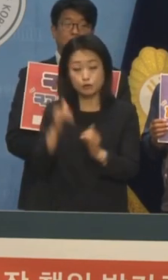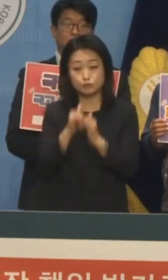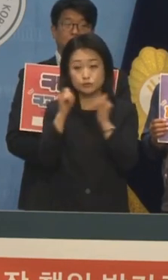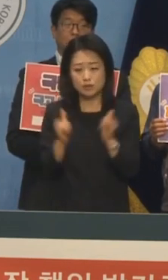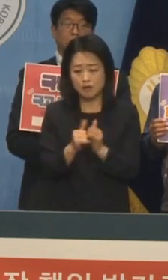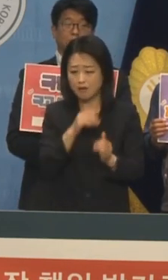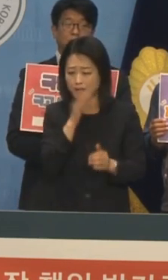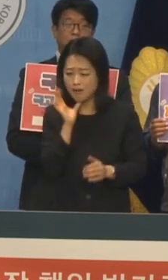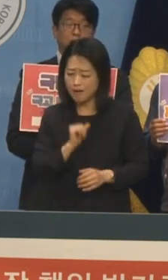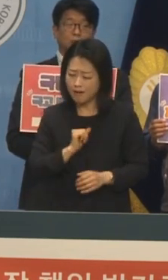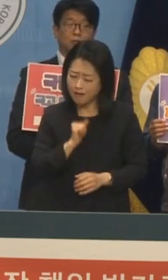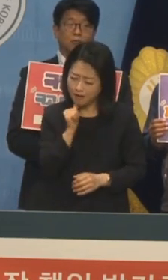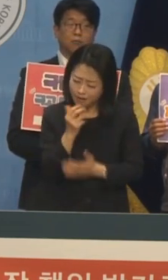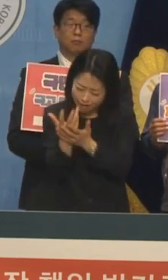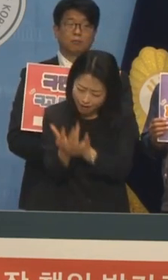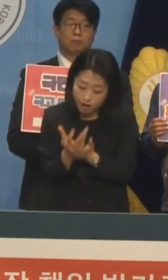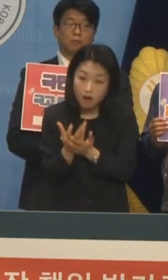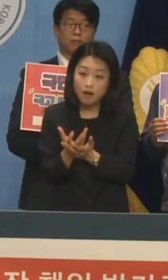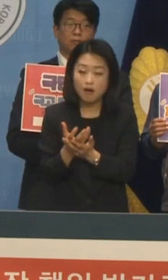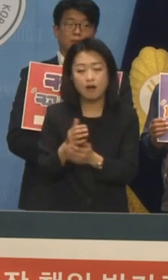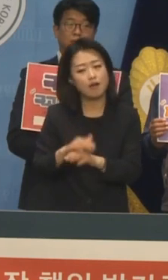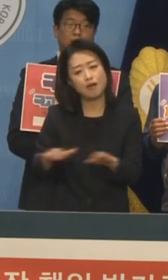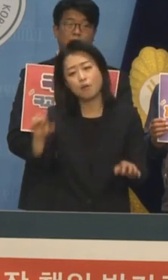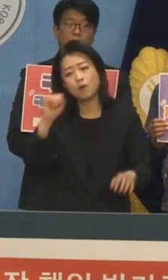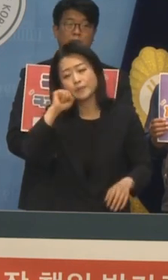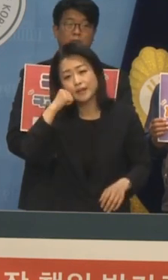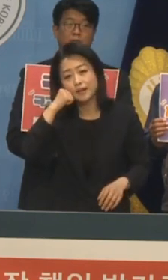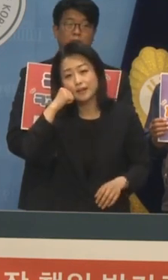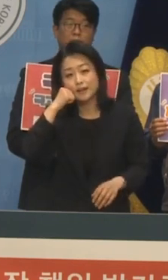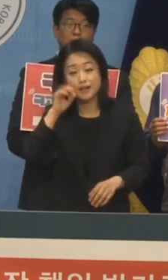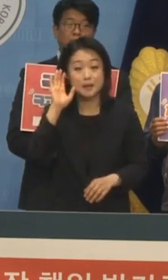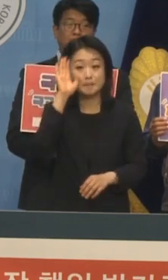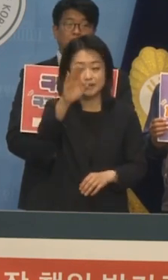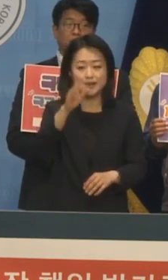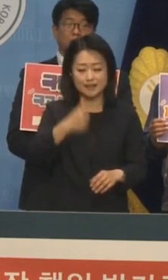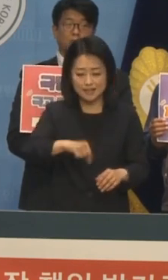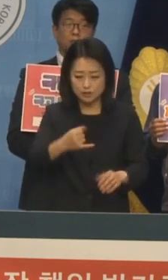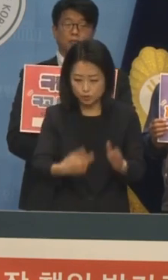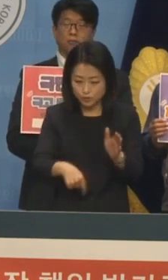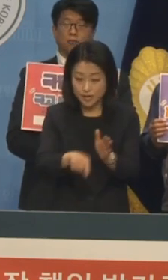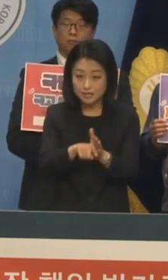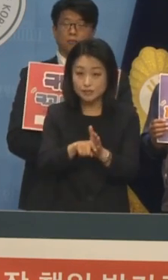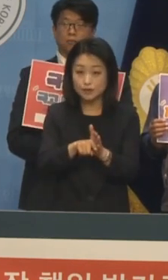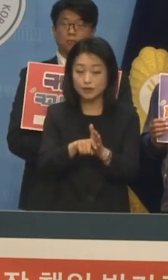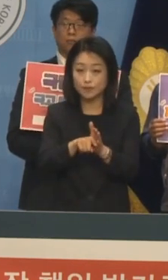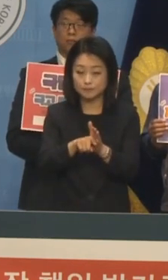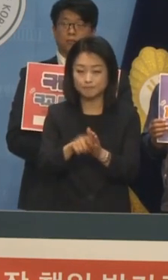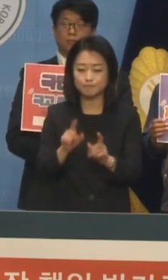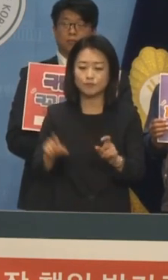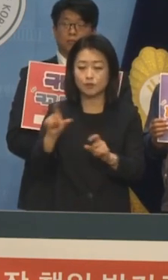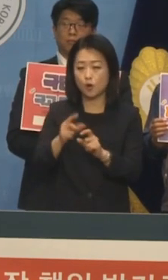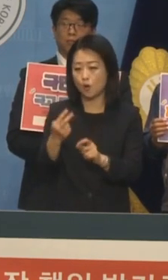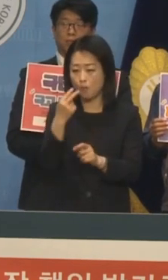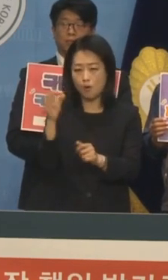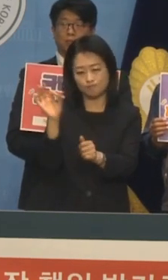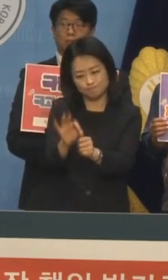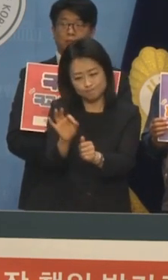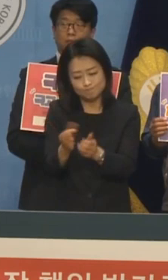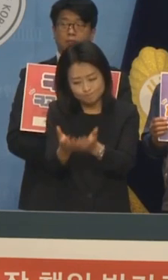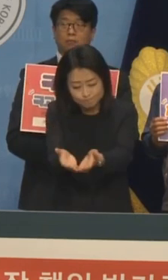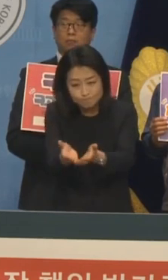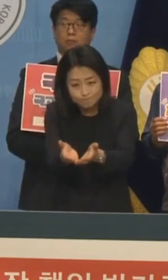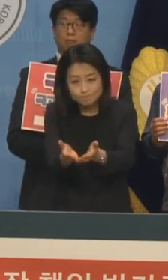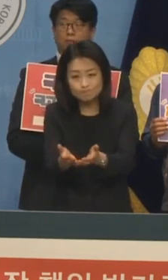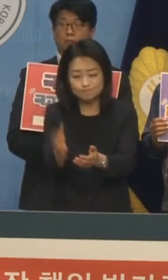노후 빈곤 문제는 해결할 수 없습니다. 미래 세대를 위해서도 노후소득 보장은 강화되어야 한다고 시민들이